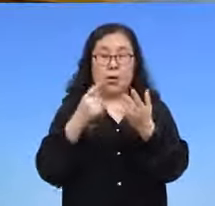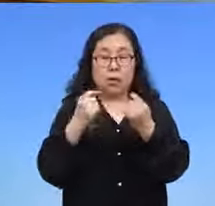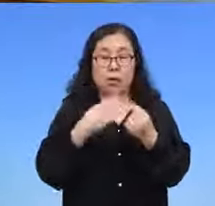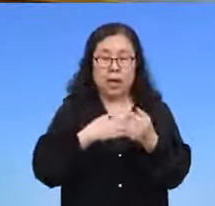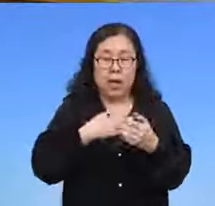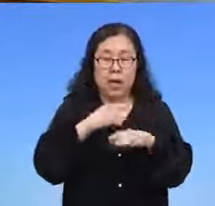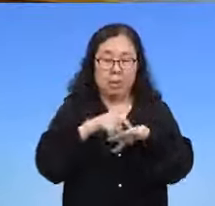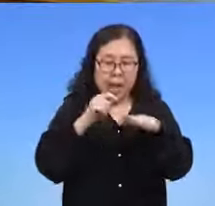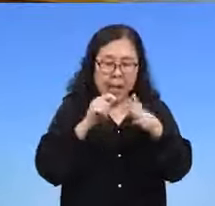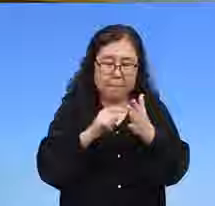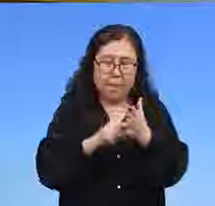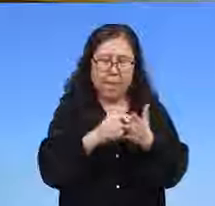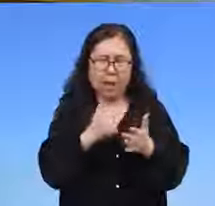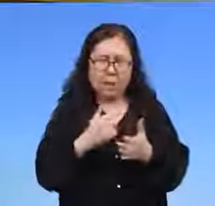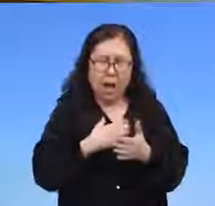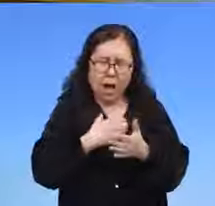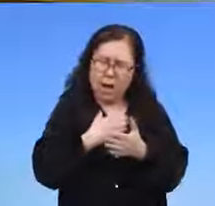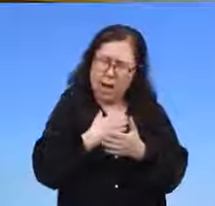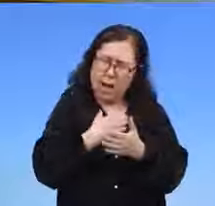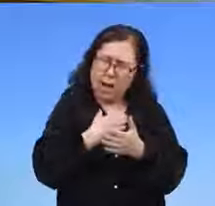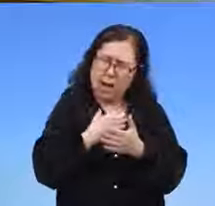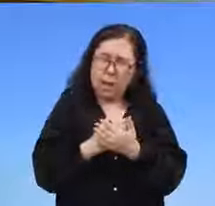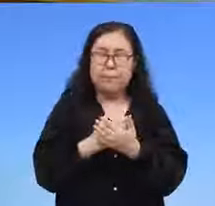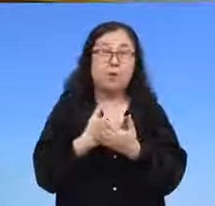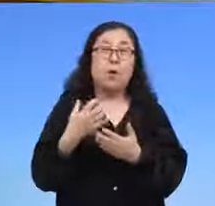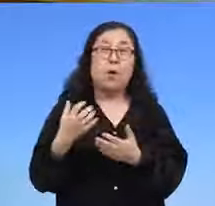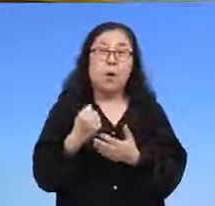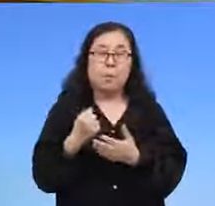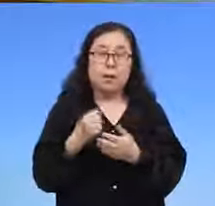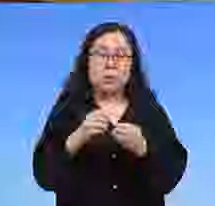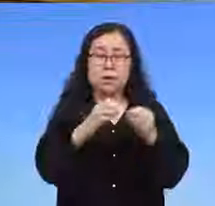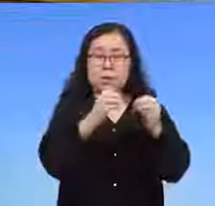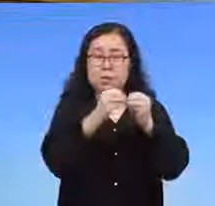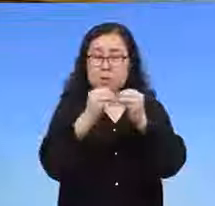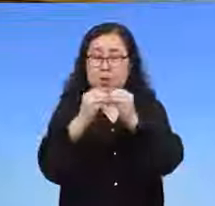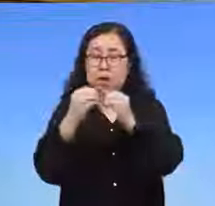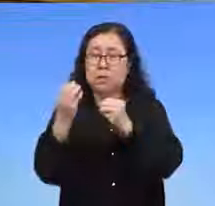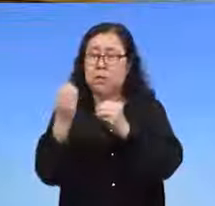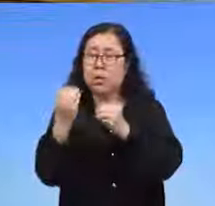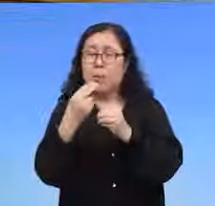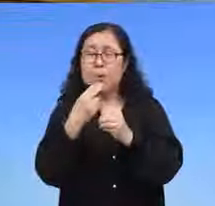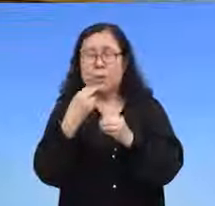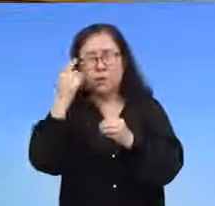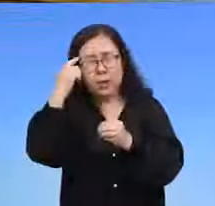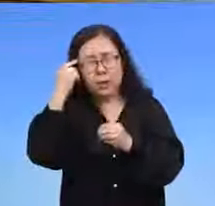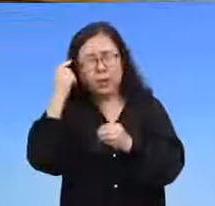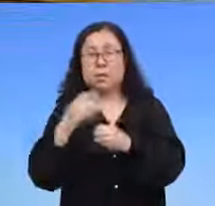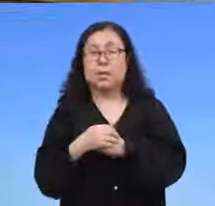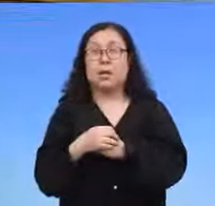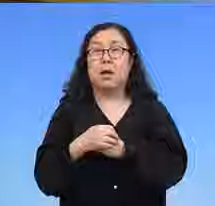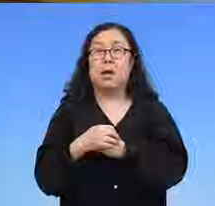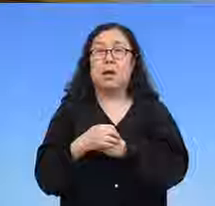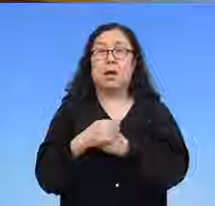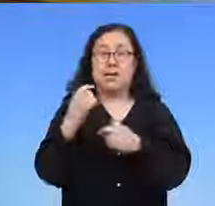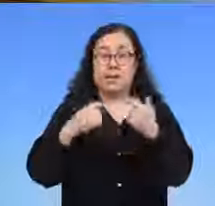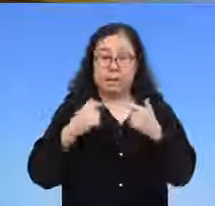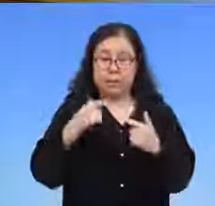이렇게 내 마음에 너무나 감동적으로 와닿는 구절이 몇 구절 안 된다 생각했습니다. 다시 한번